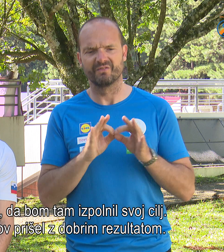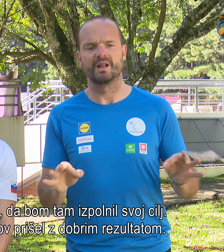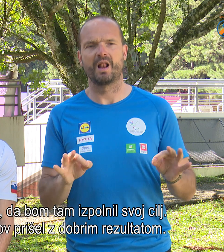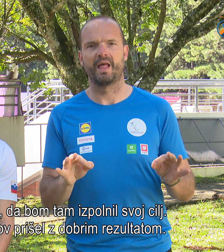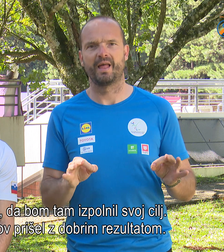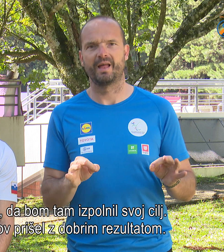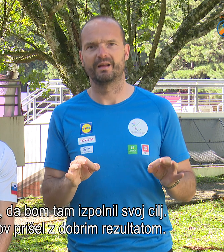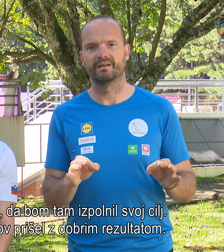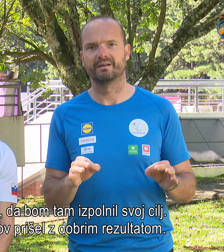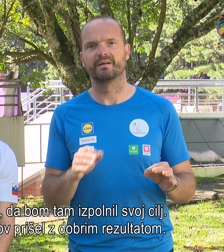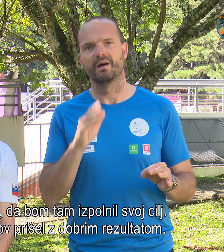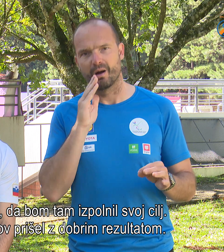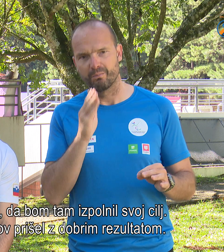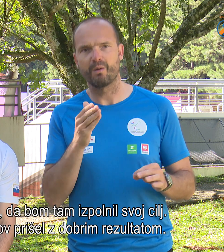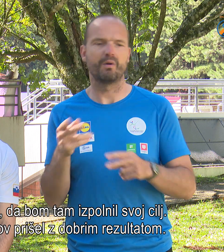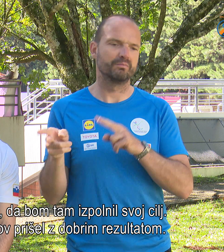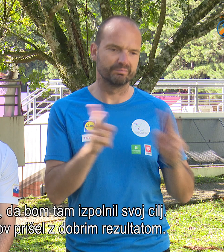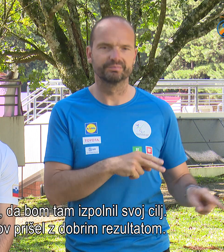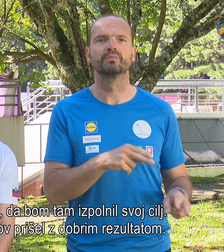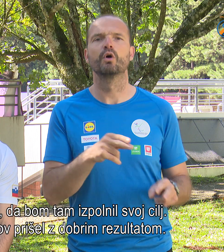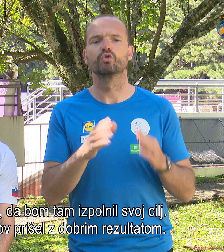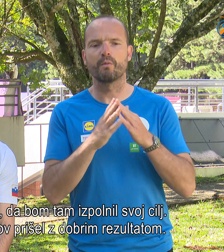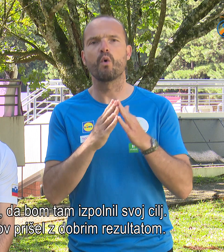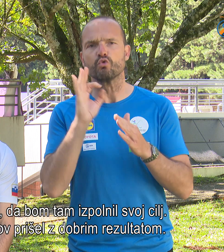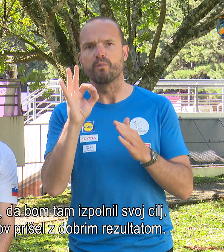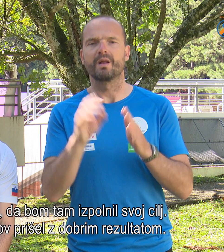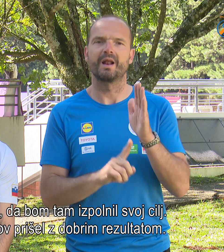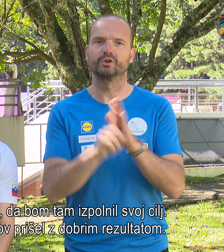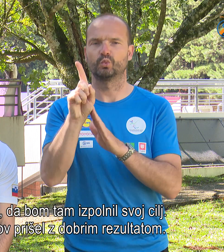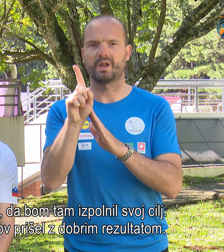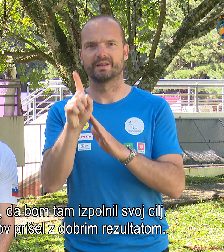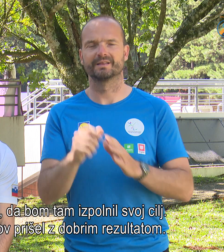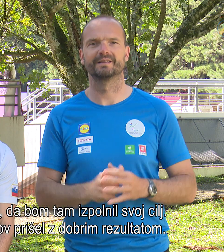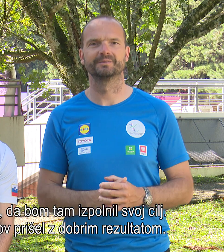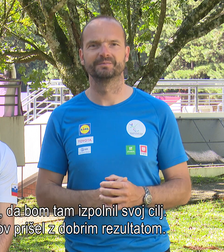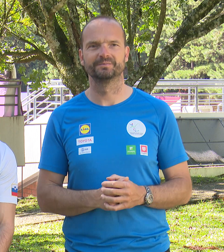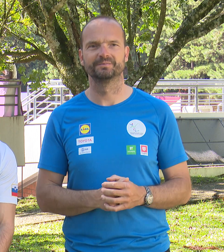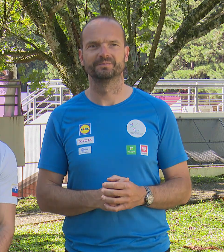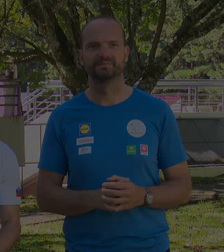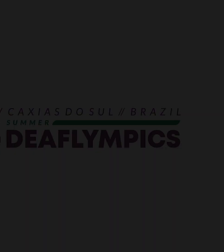bomo prišli domov z dobrim rezultatom.